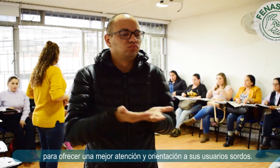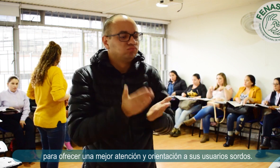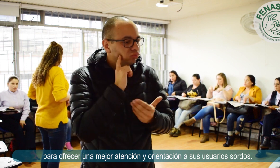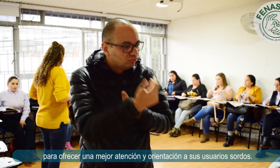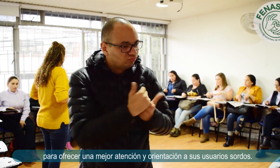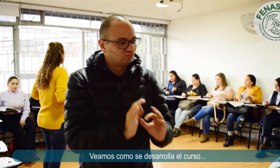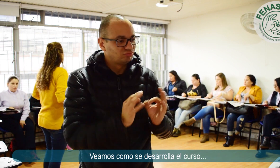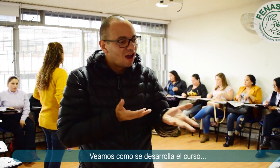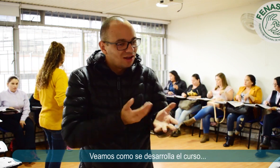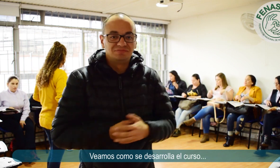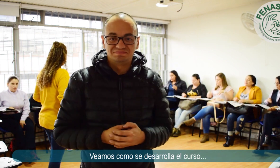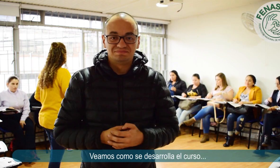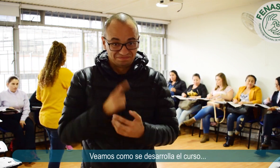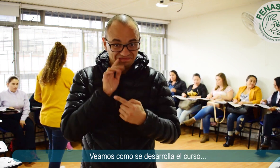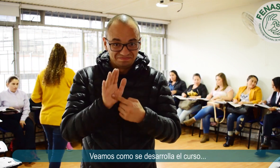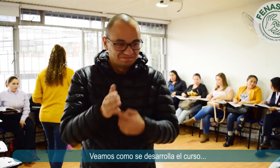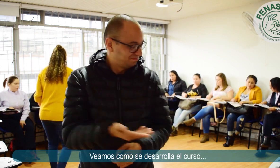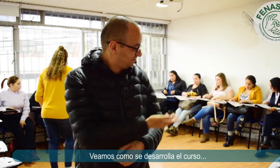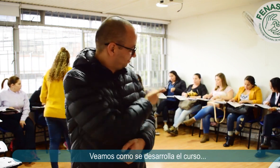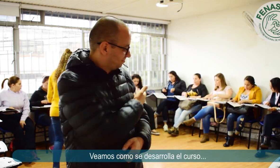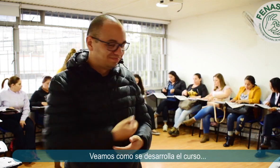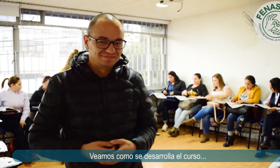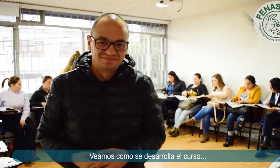sordos. Veamos cómo se desarrolla el curso.